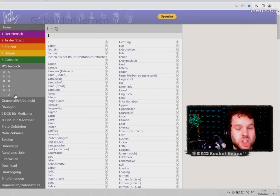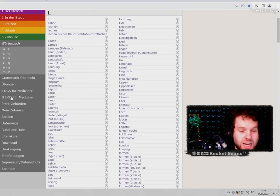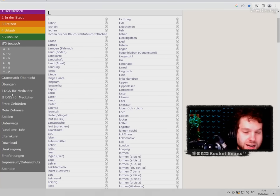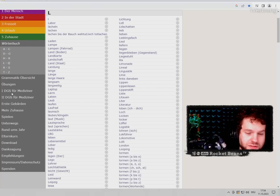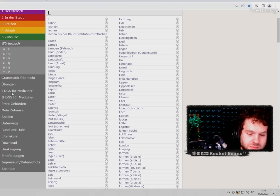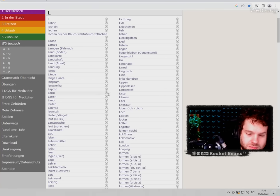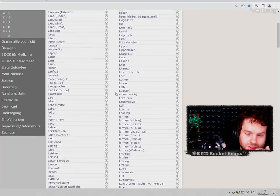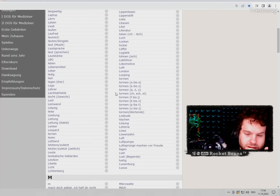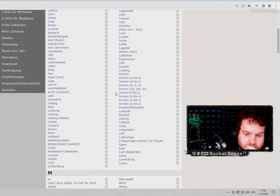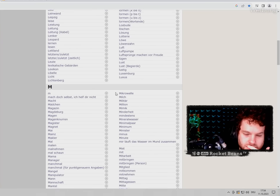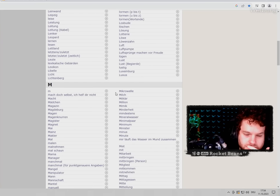bestrafen.